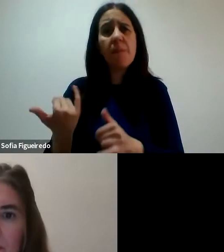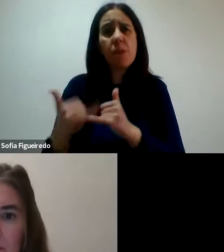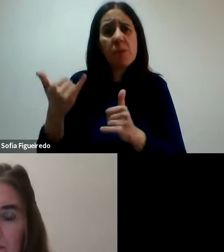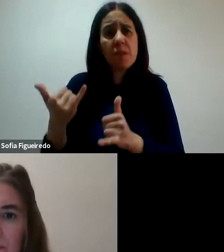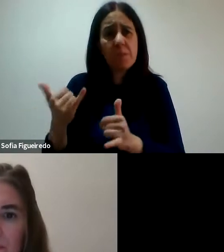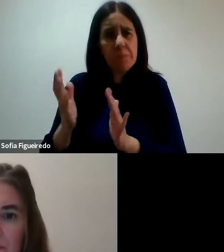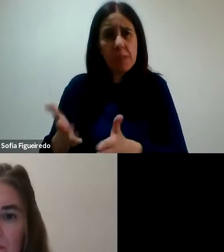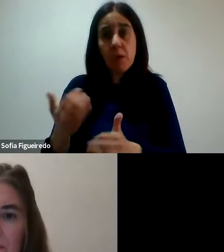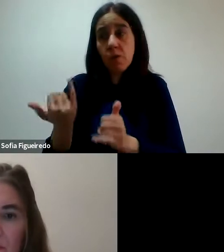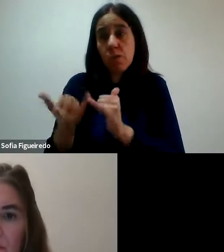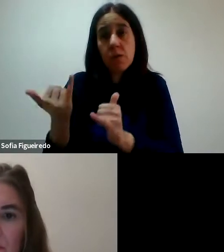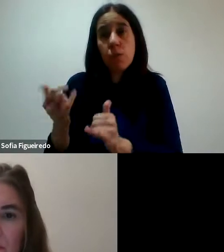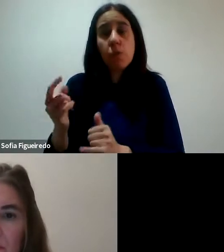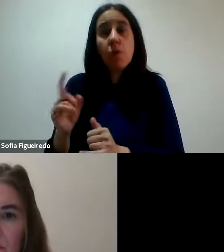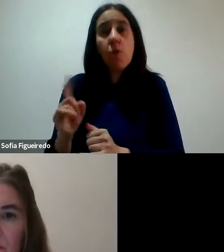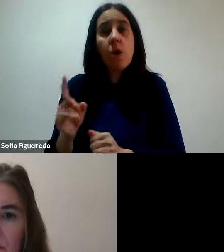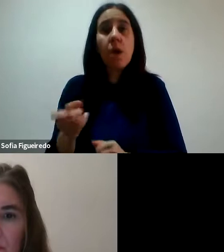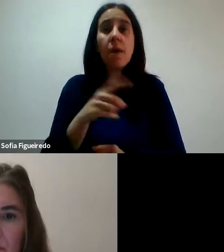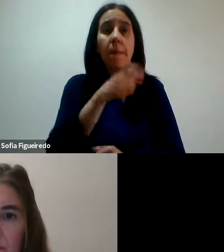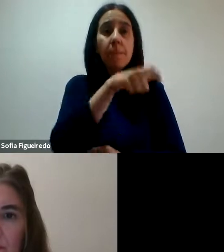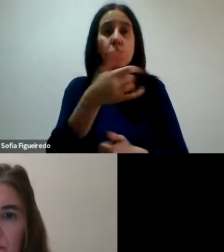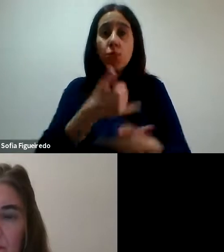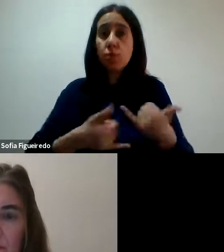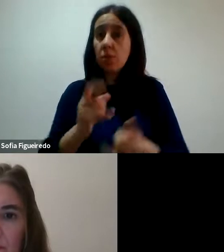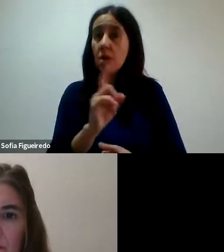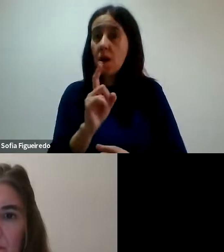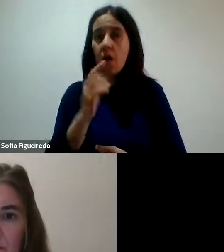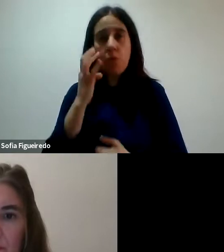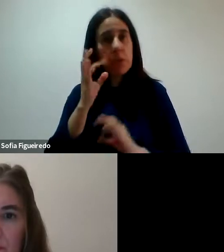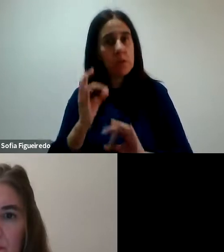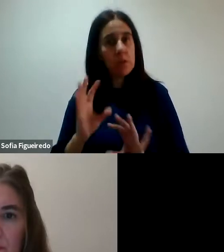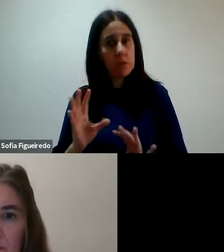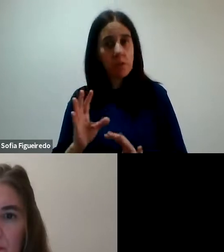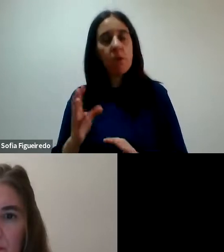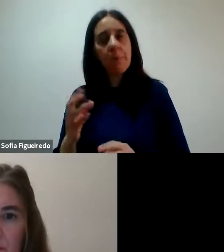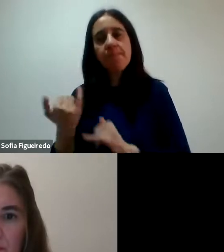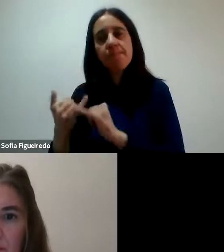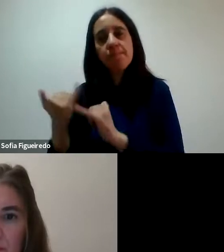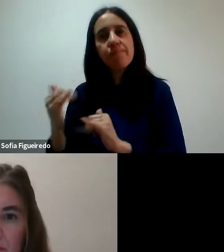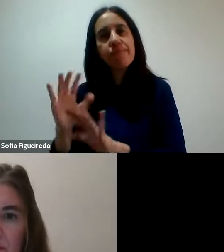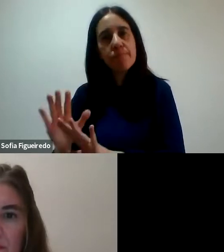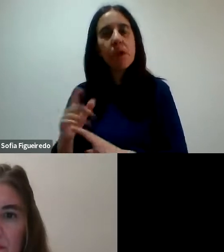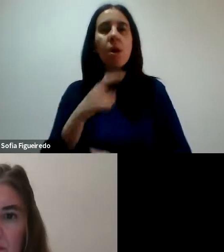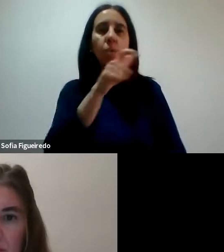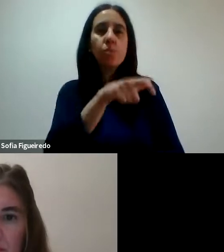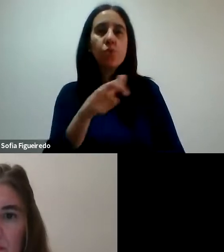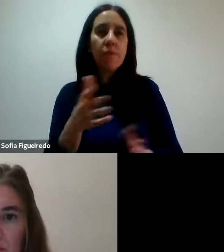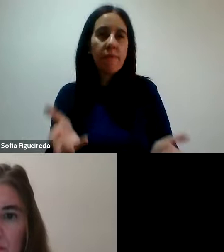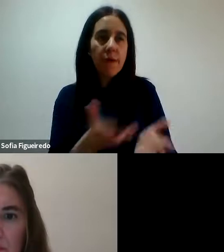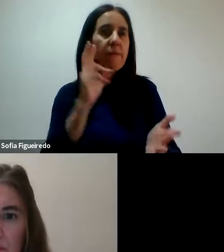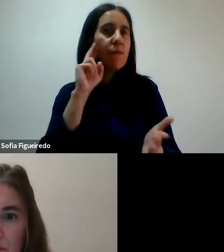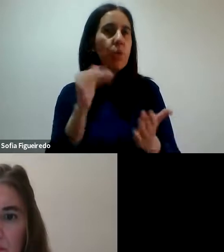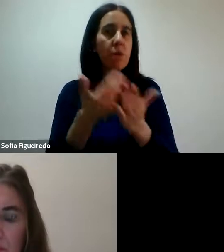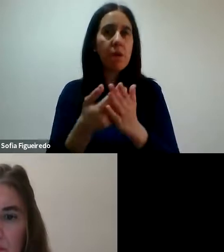A automatização não é substituir as pessoas, atenção, a automatização é pôr as pessoas a fazer coisas que lhes acrescentem valor, que acrescentem